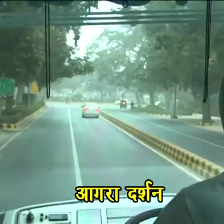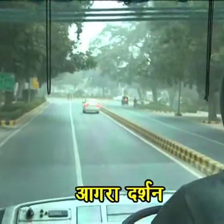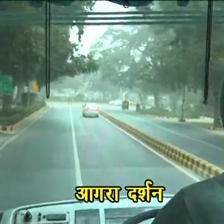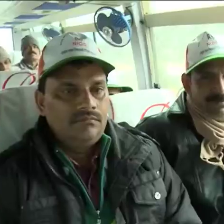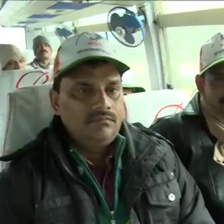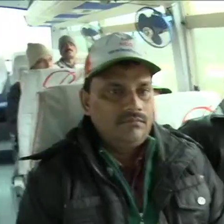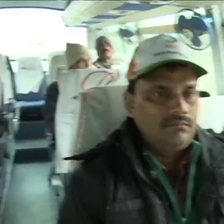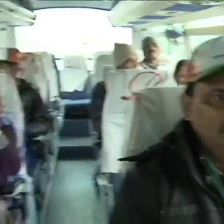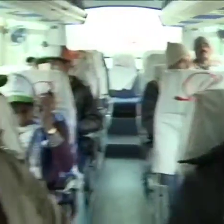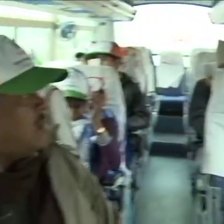गए।